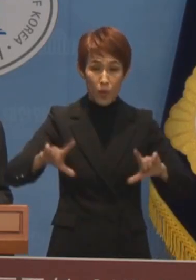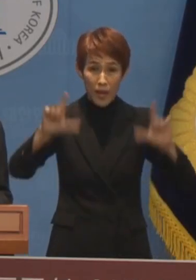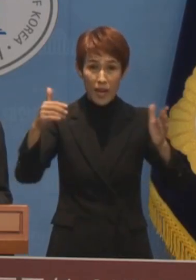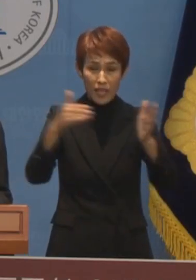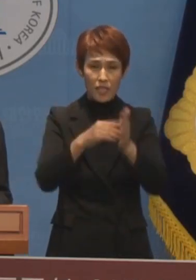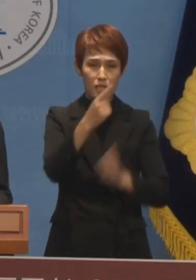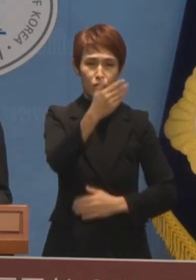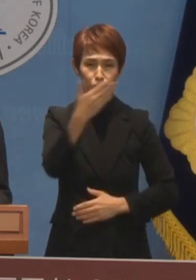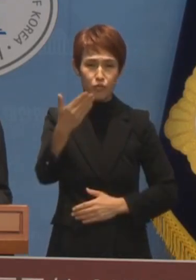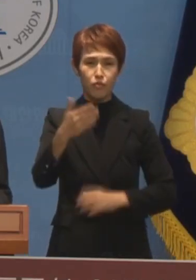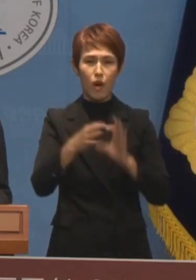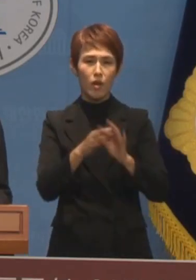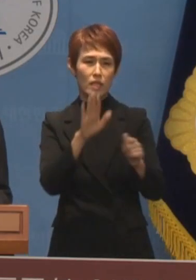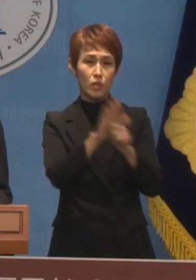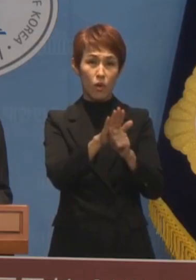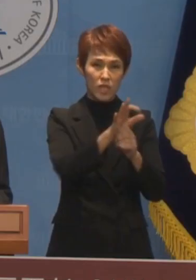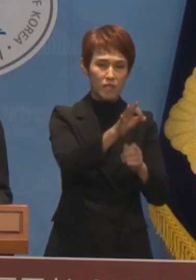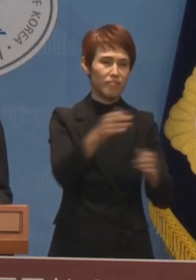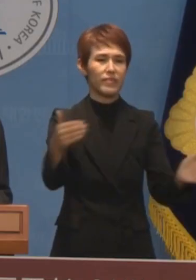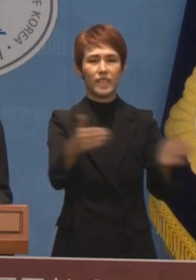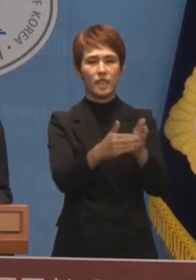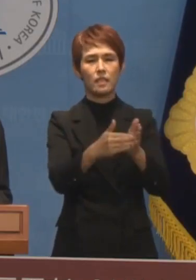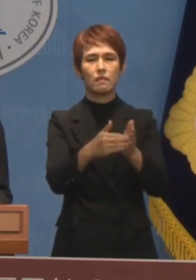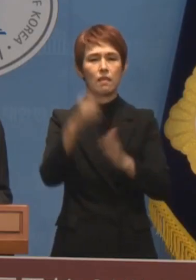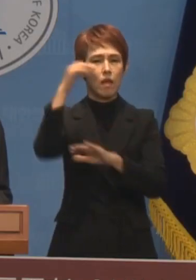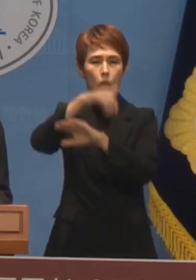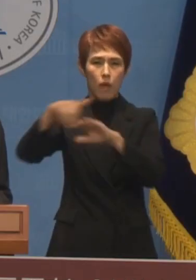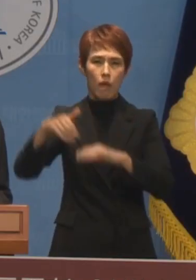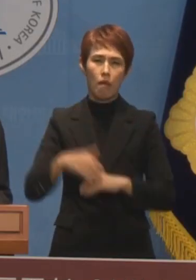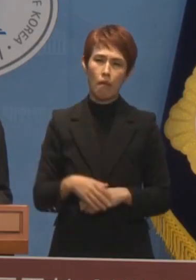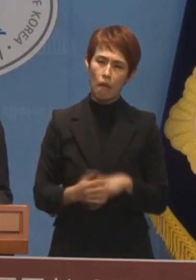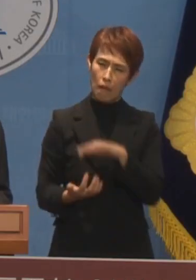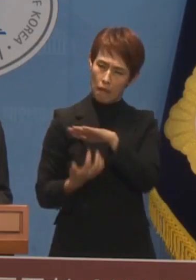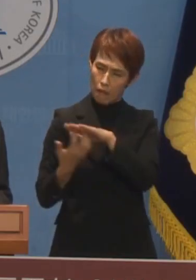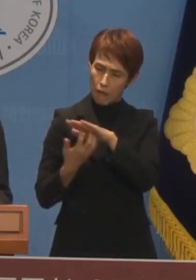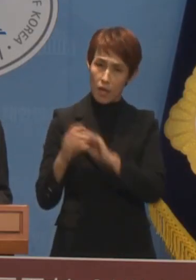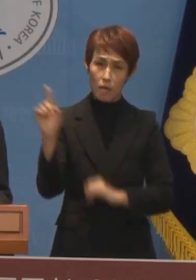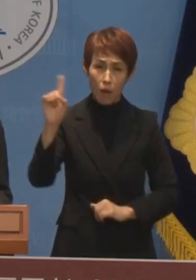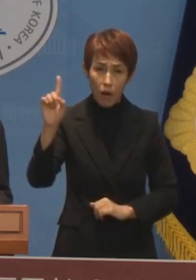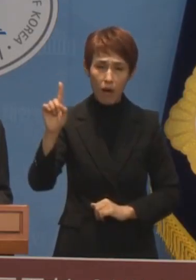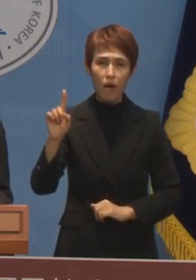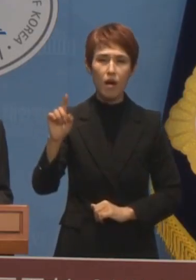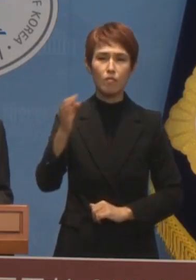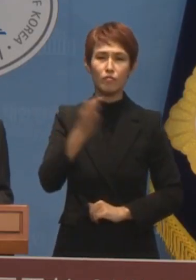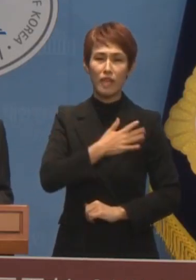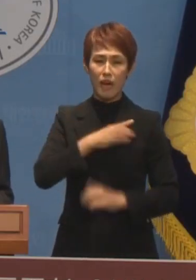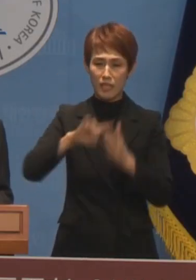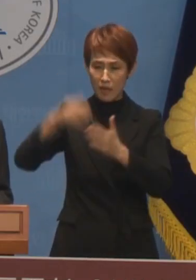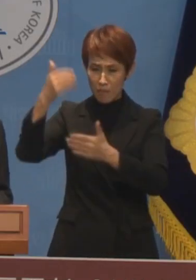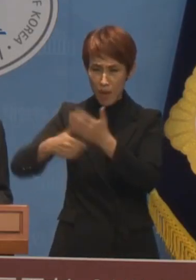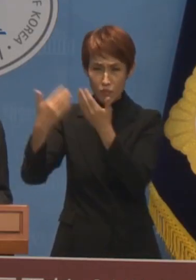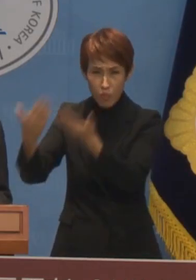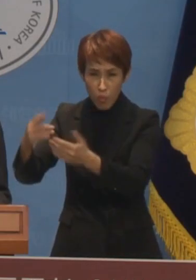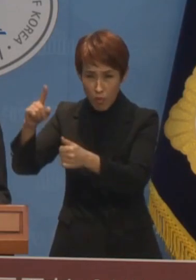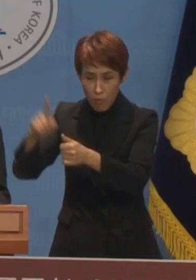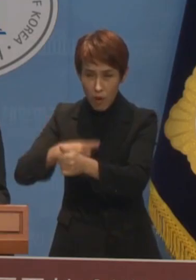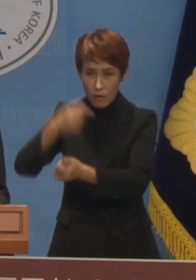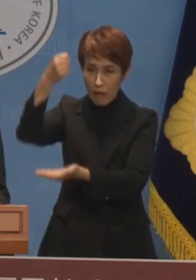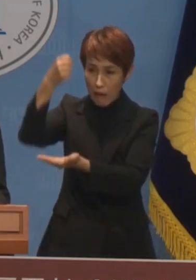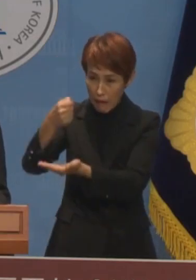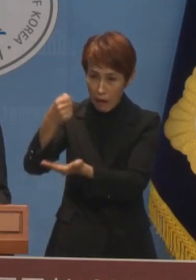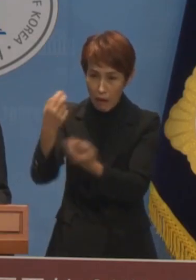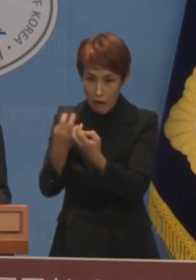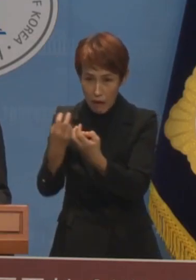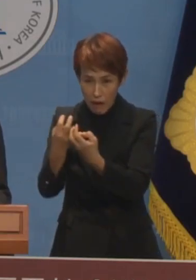때문입니다. 윤석열 정부의 속셈은 뻔합니다. 부자 감세로 줄어든 지방 교부세를 메꾸기